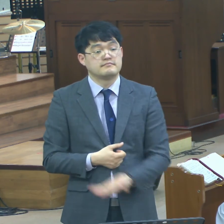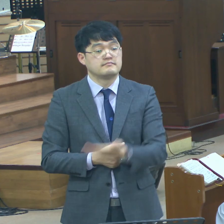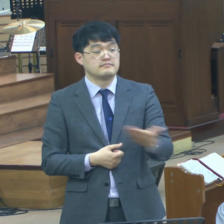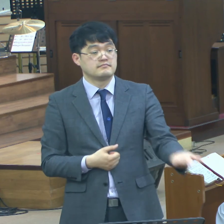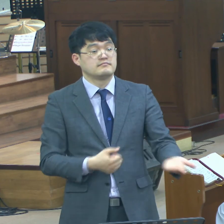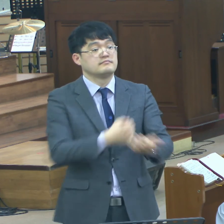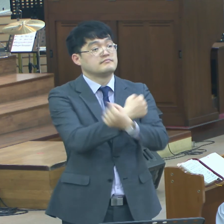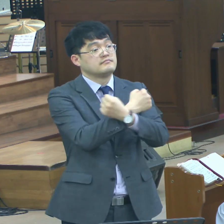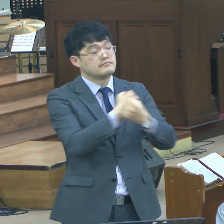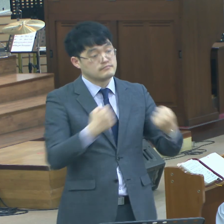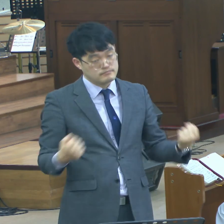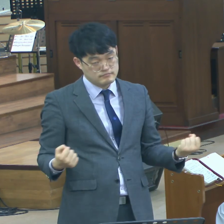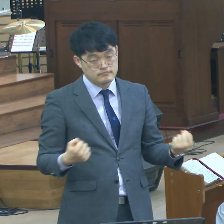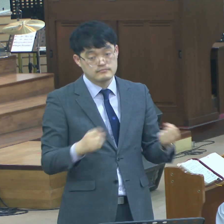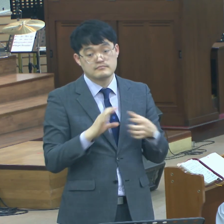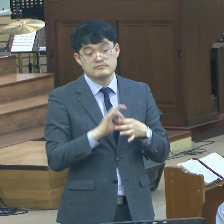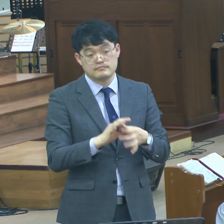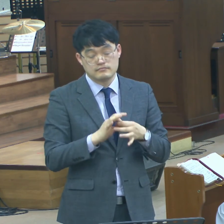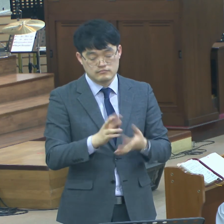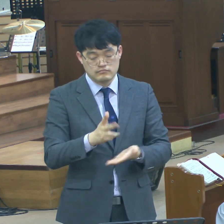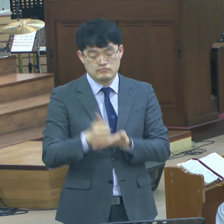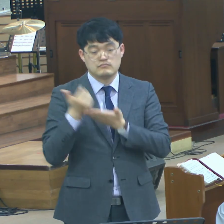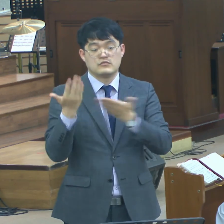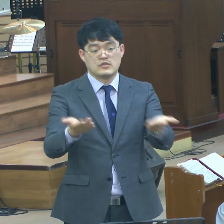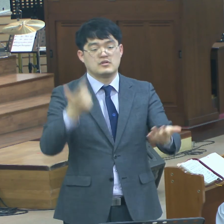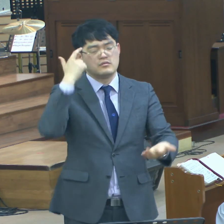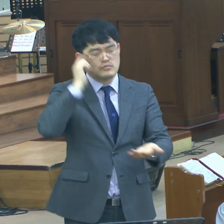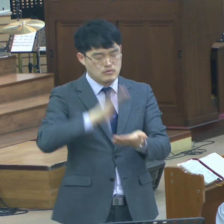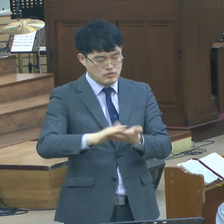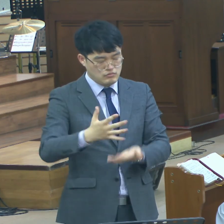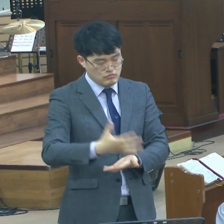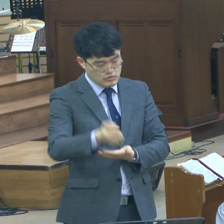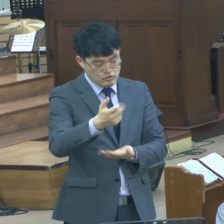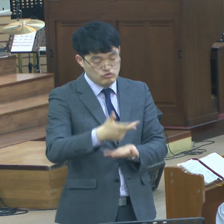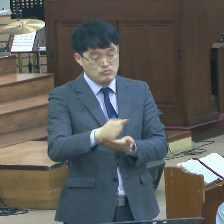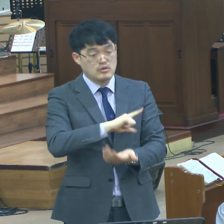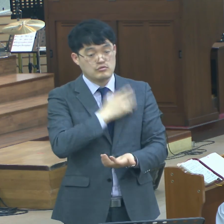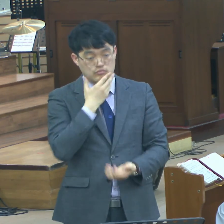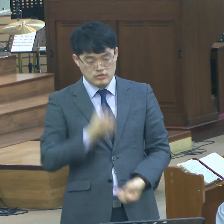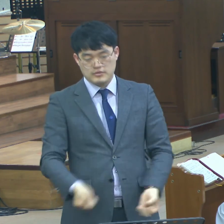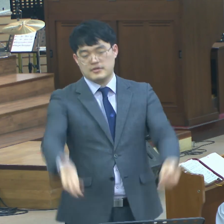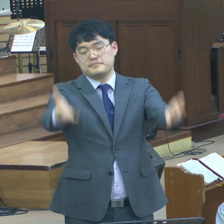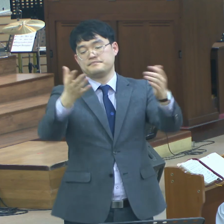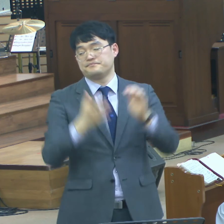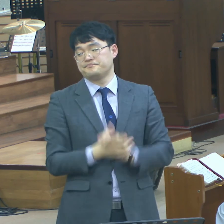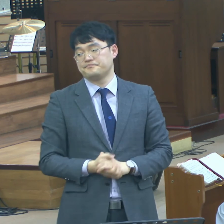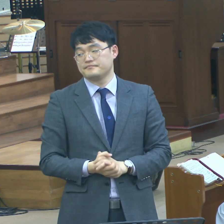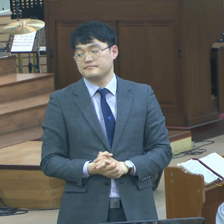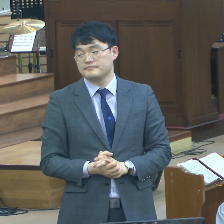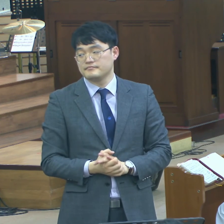용서함으로 주님이 주시는 평화를 누리시기를 주의 이름으로 축원합니다.